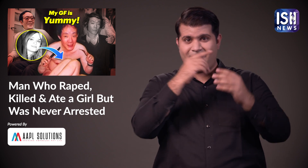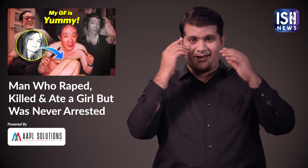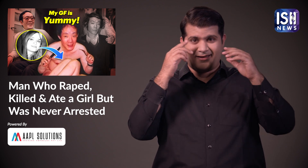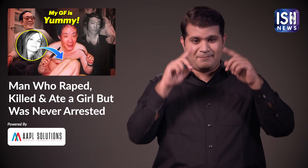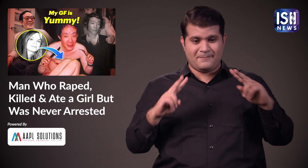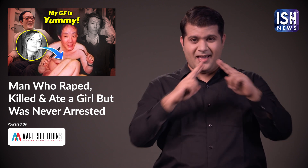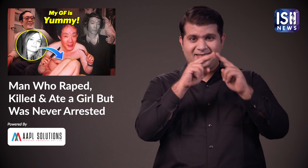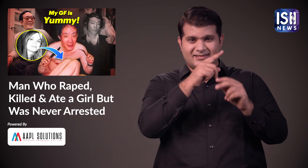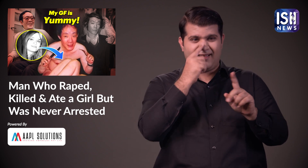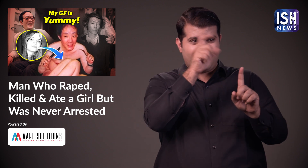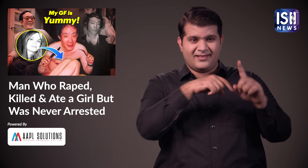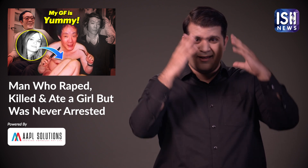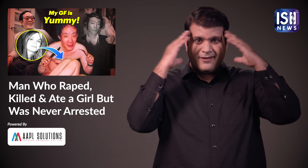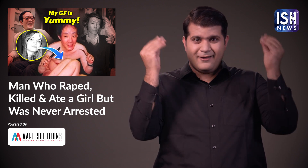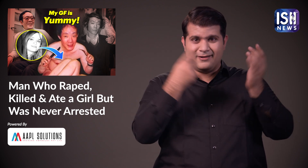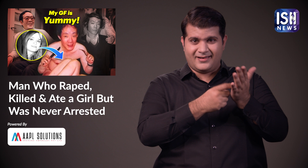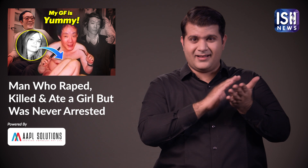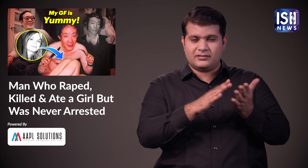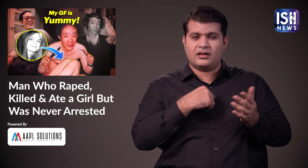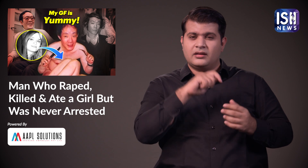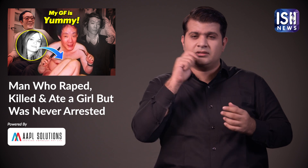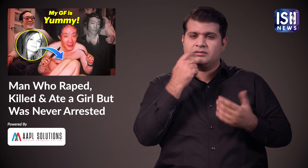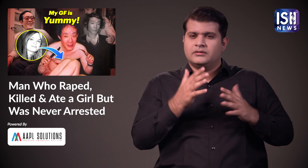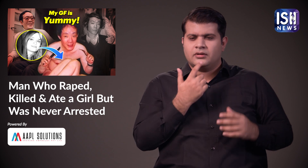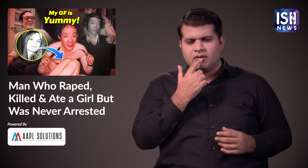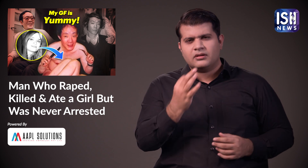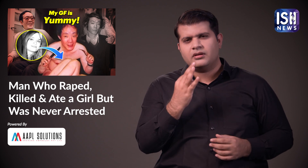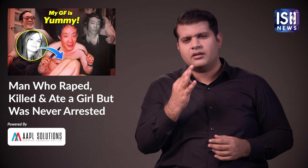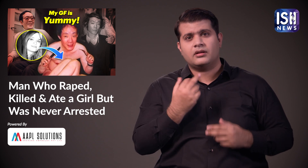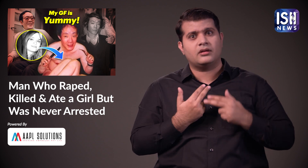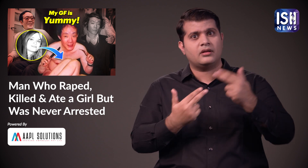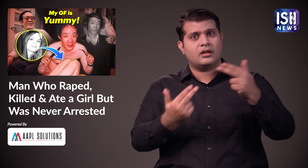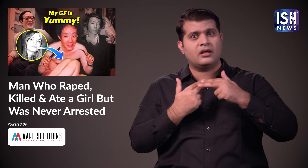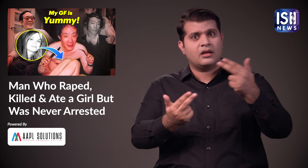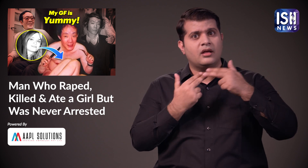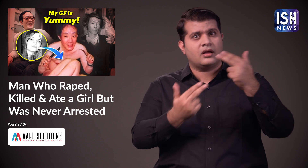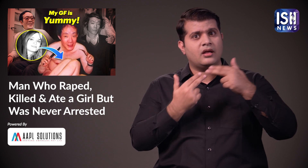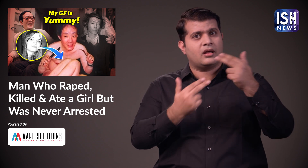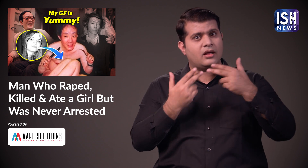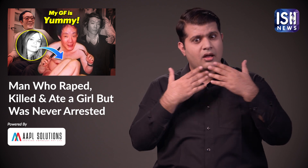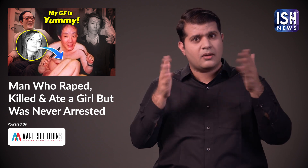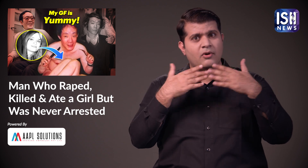उसने शेखी बगारी की कैसे उसने रेनी को मारा और शरीर के अंग खाए जिसका स्वाद लाजवाब